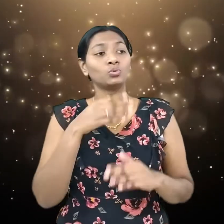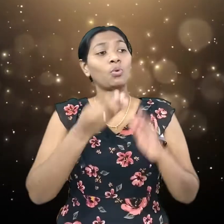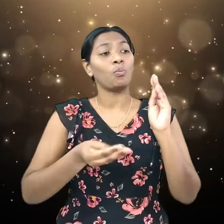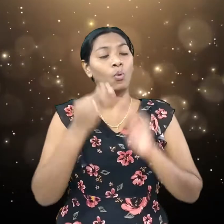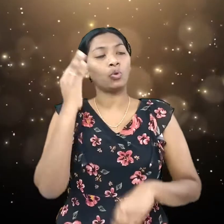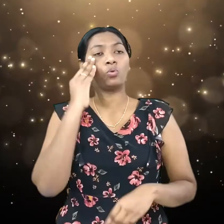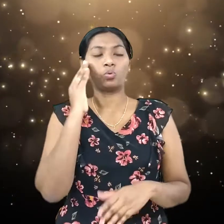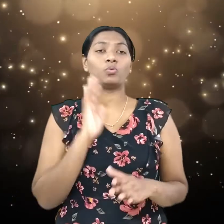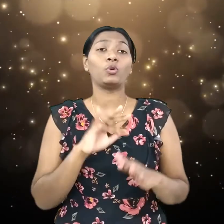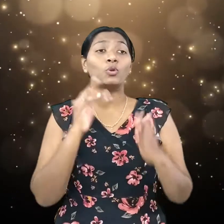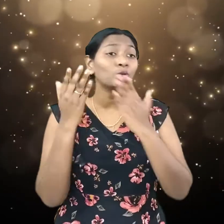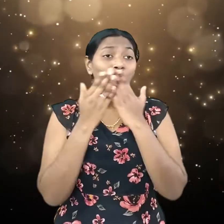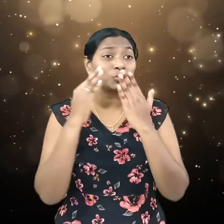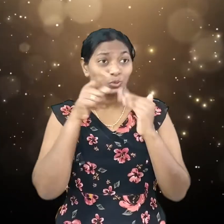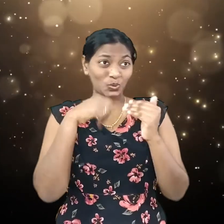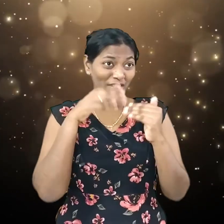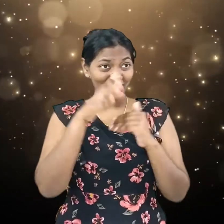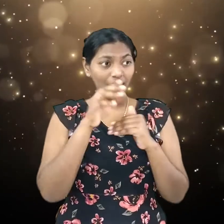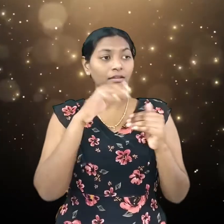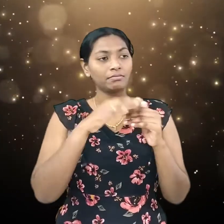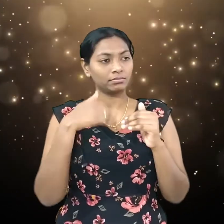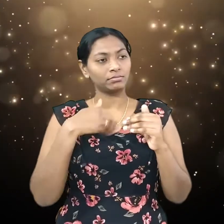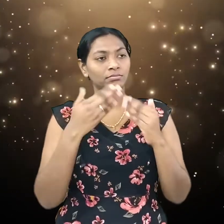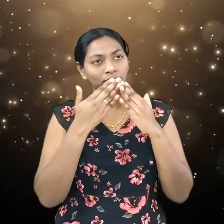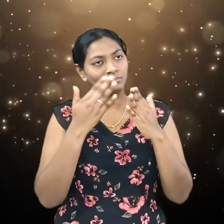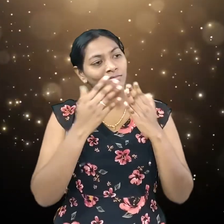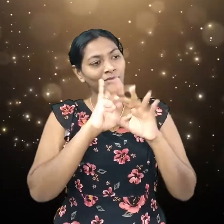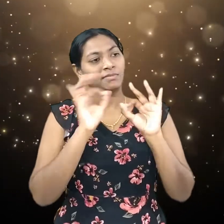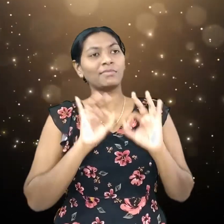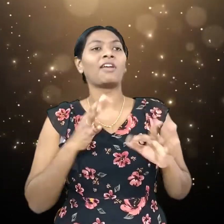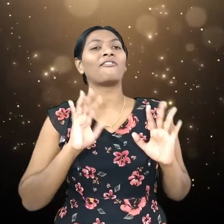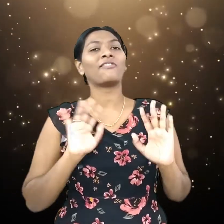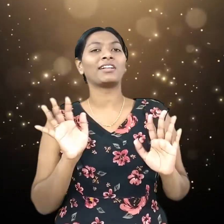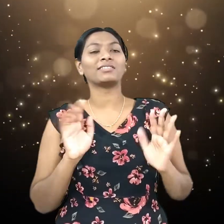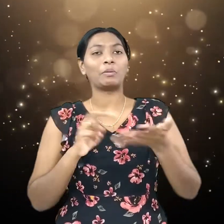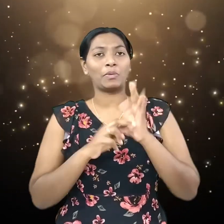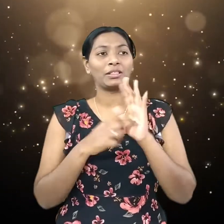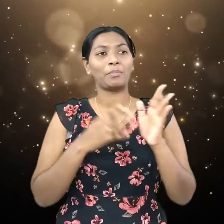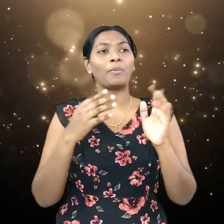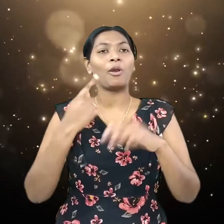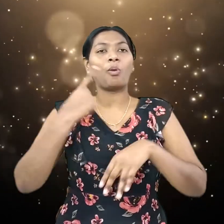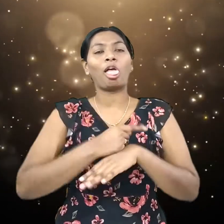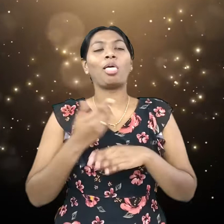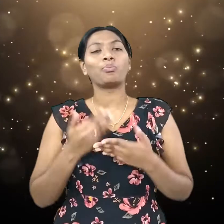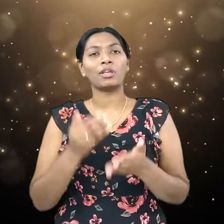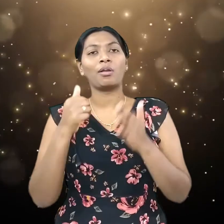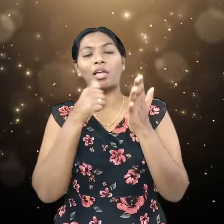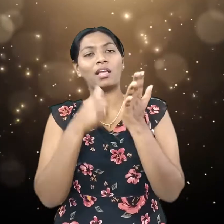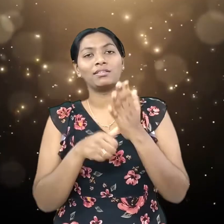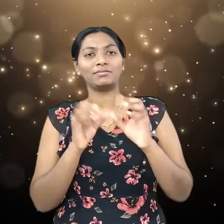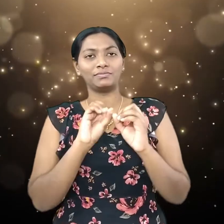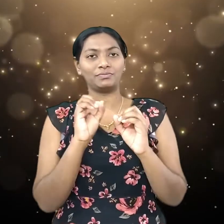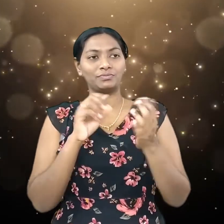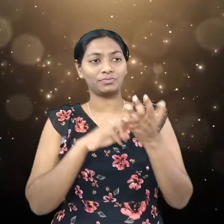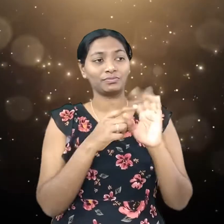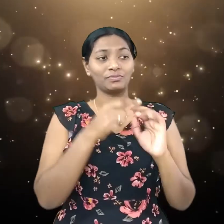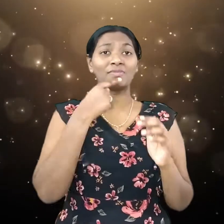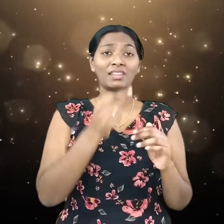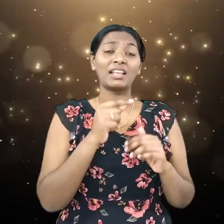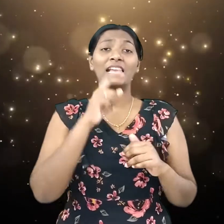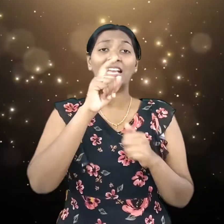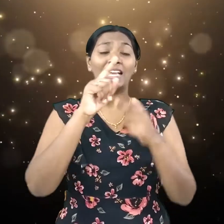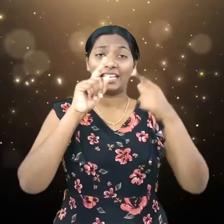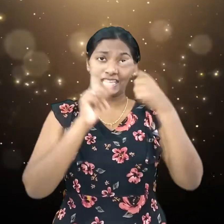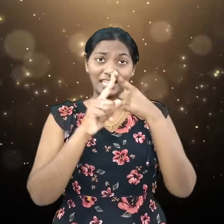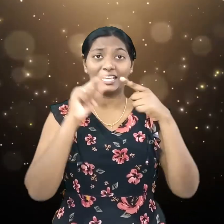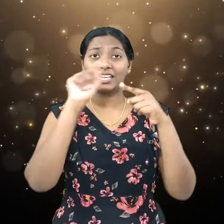हम अनपढ़ नहीं है कि बस एक दिन पैदा हो गए, तो जो तुम्हें पता है हमें पता है, E=mc², वो सब हमें पता है, क्वांटम थ्योरी जितनी आपको नहीं पता उतनी हमें पता है बाइबल